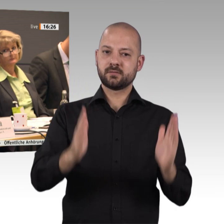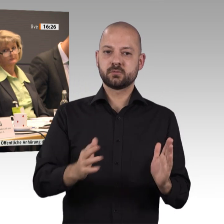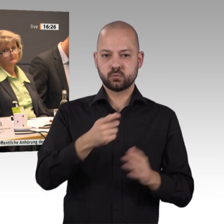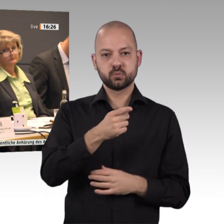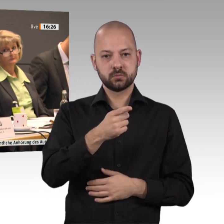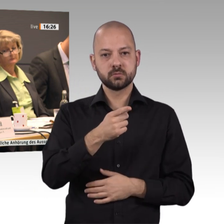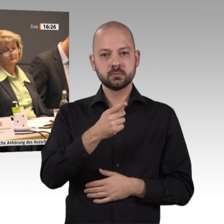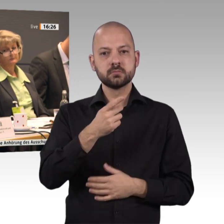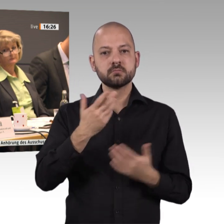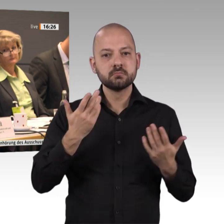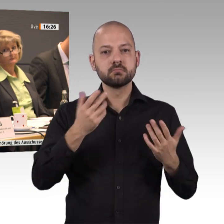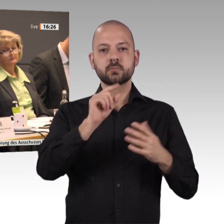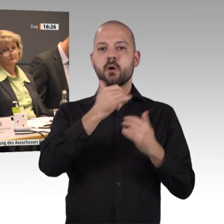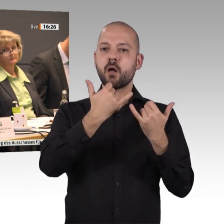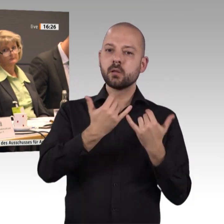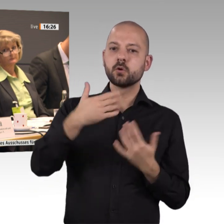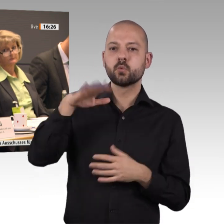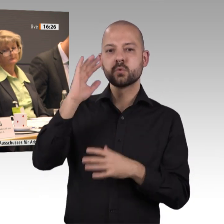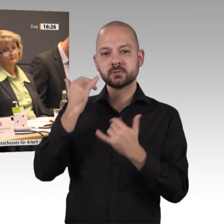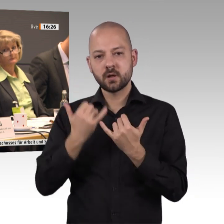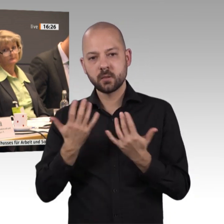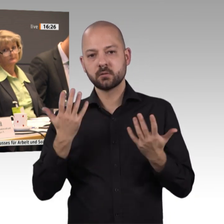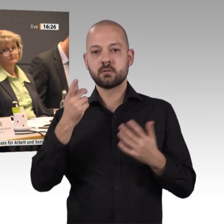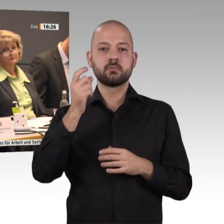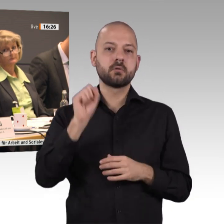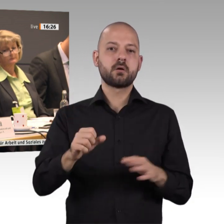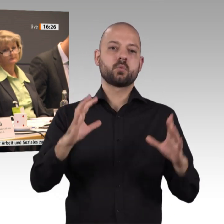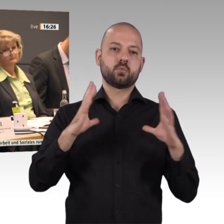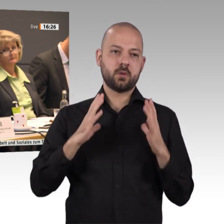können. Und solche Möglichkeiten braucht es mehr, ganz grundsätzlich.